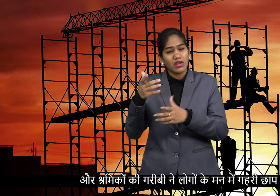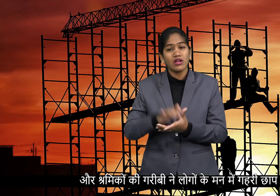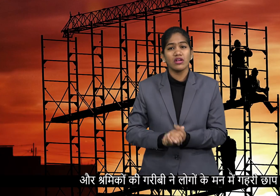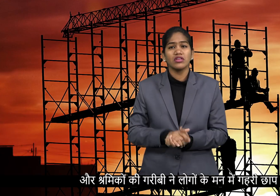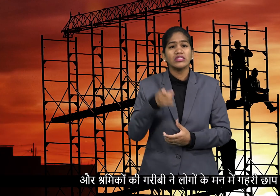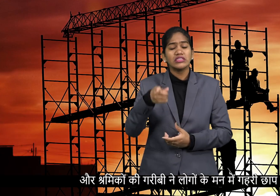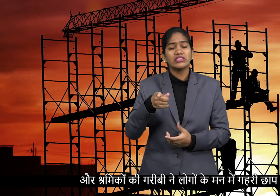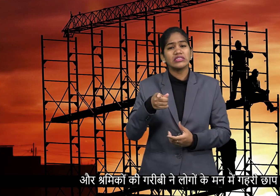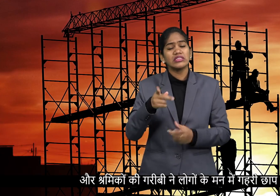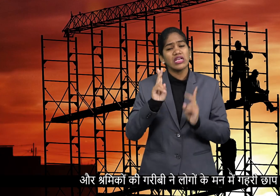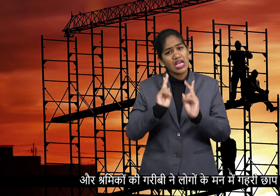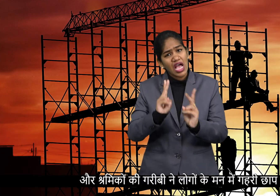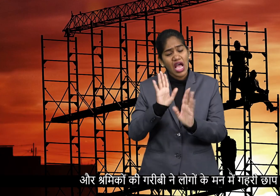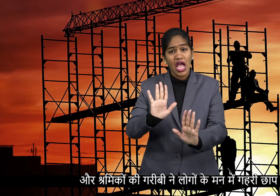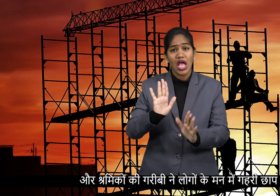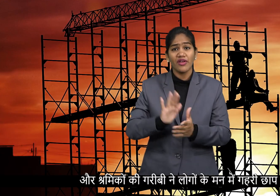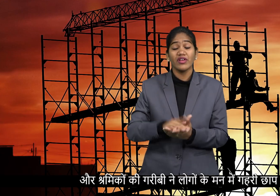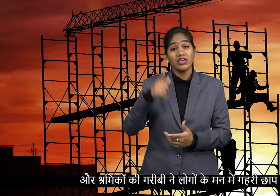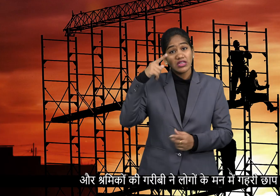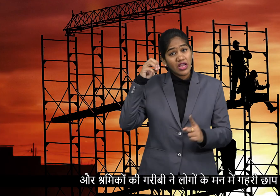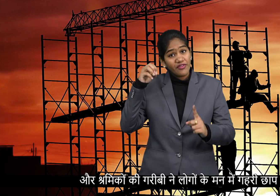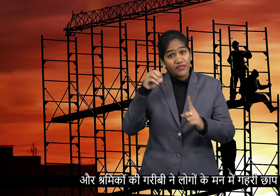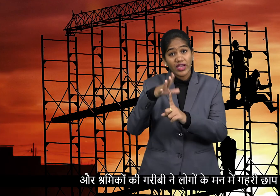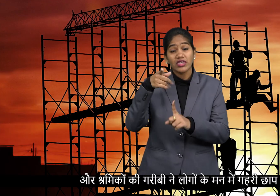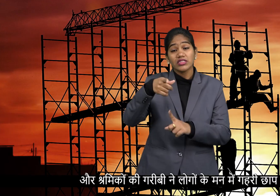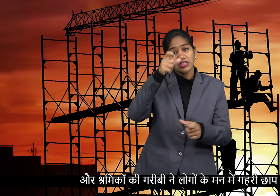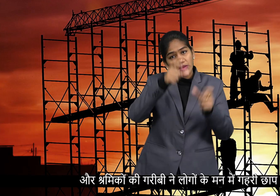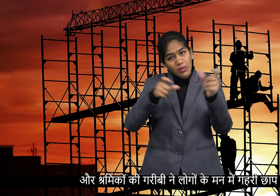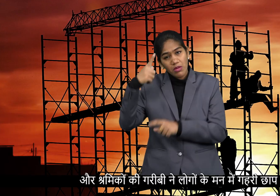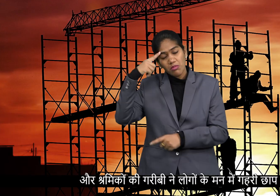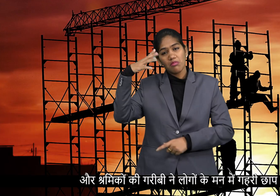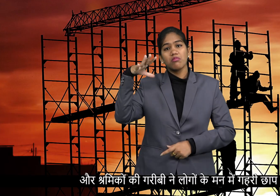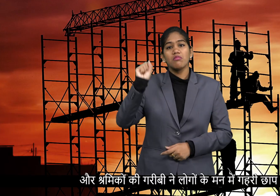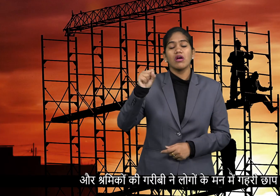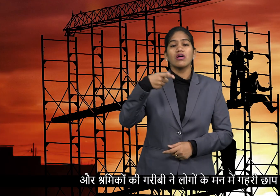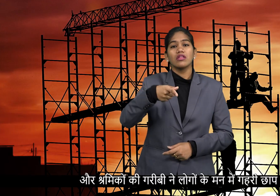ने लोगों के मन में गहरी छाप छोड़ी।